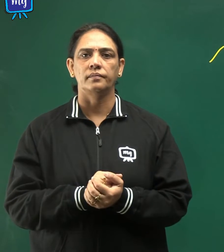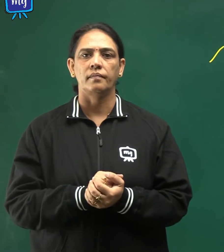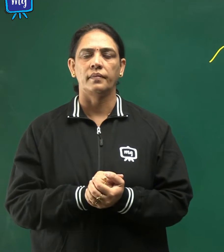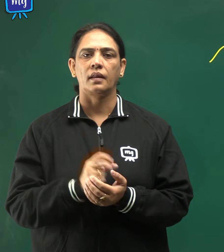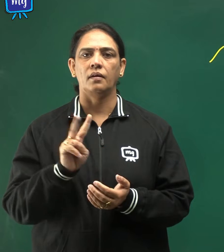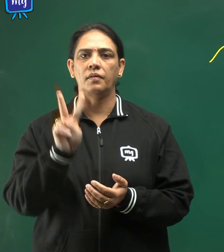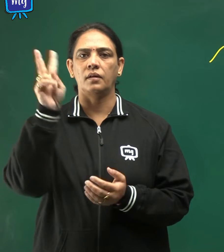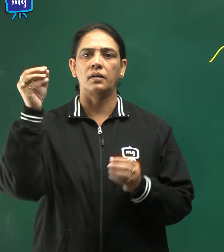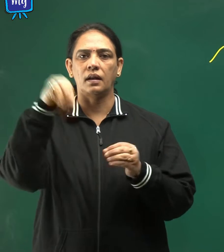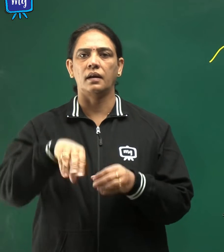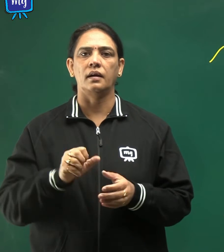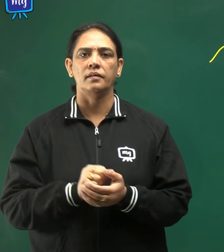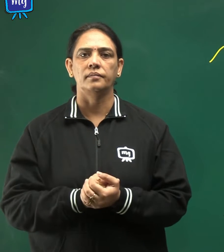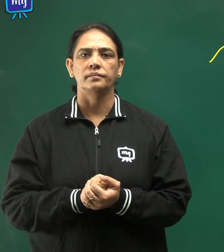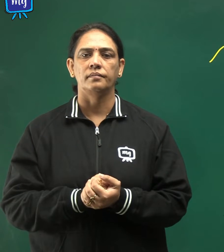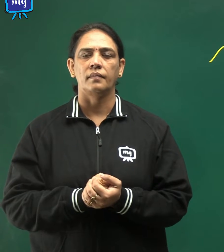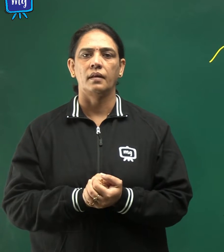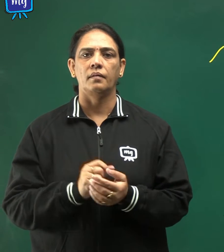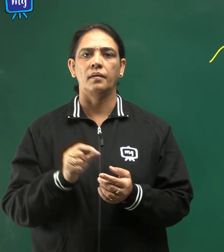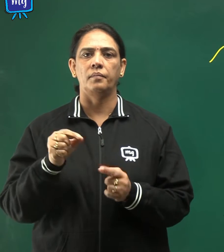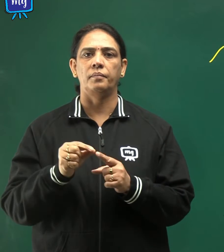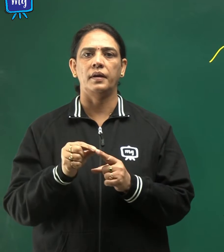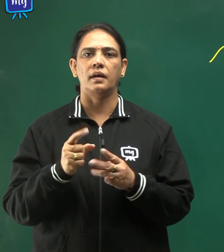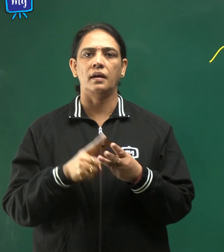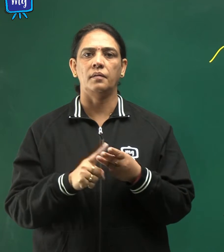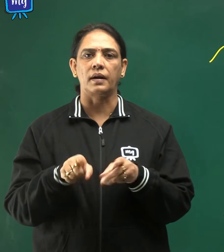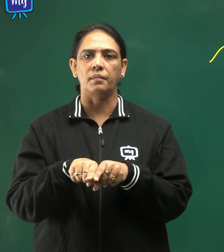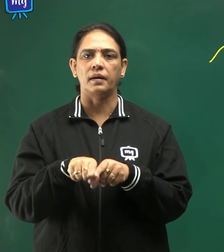और मान रखेंगे। तो पीई बराबर